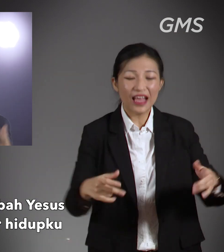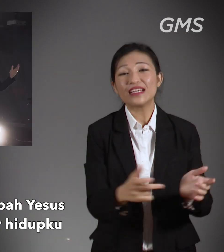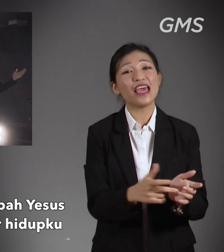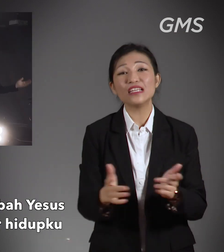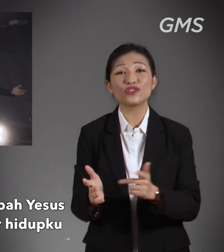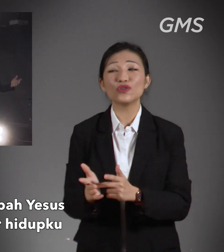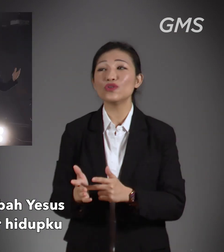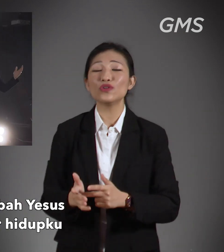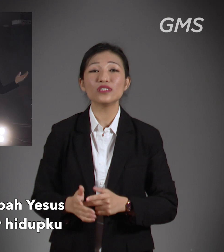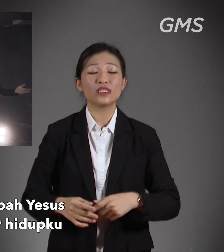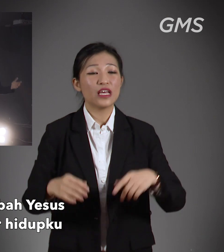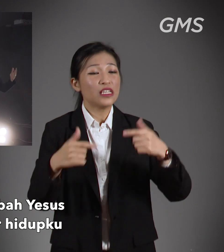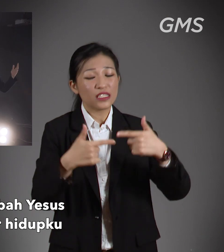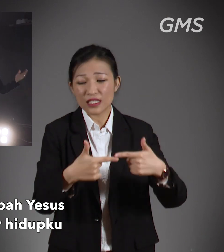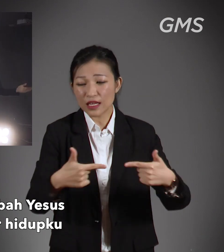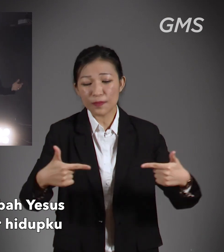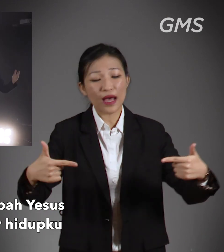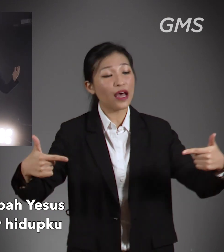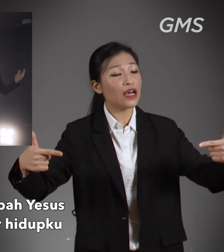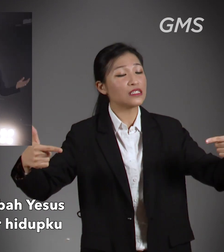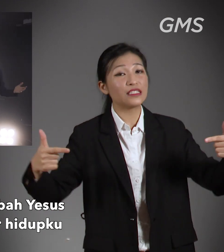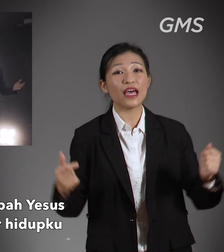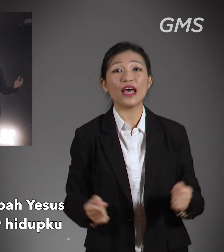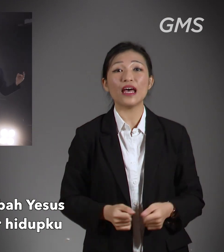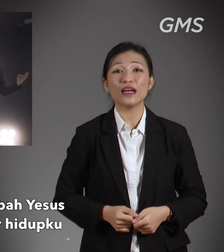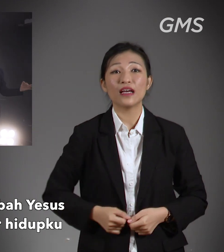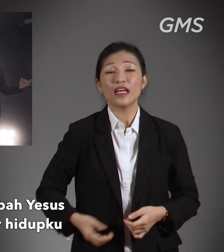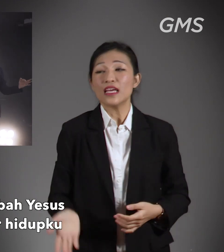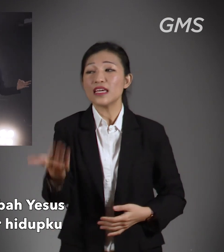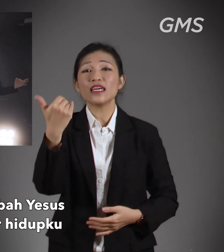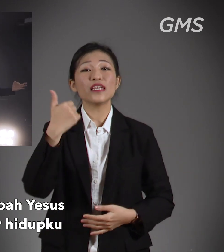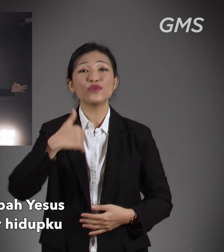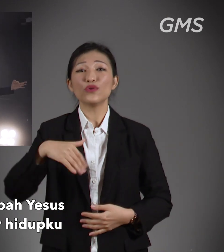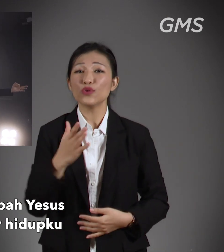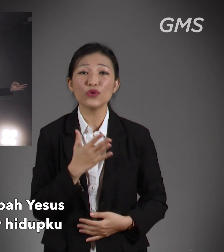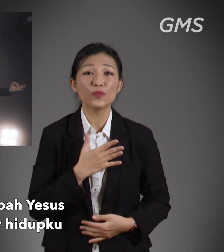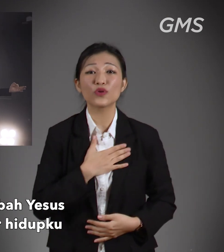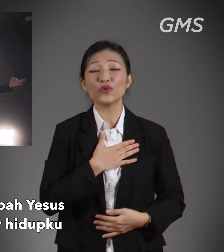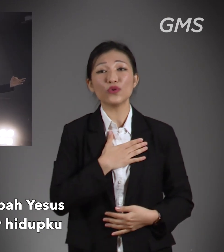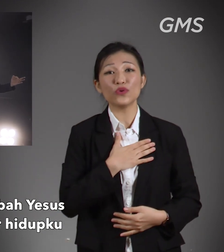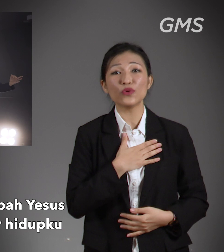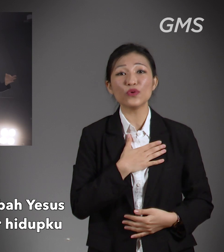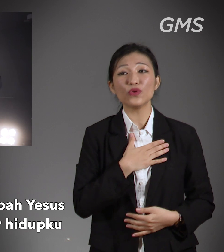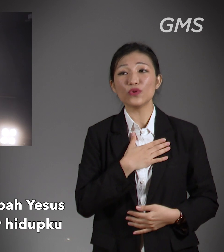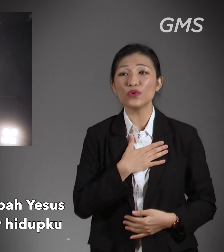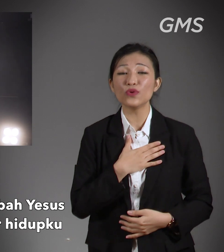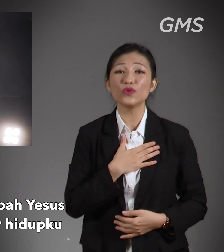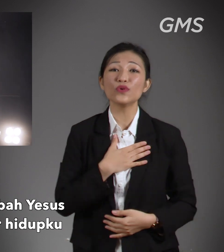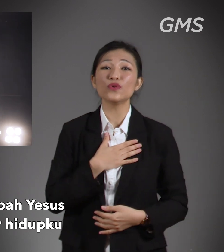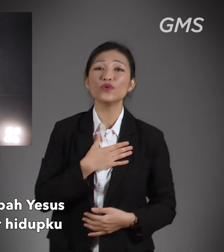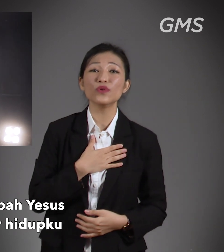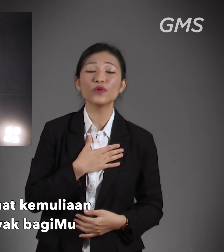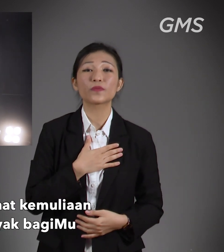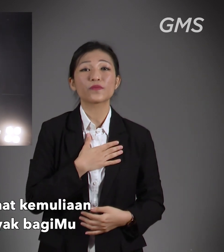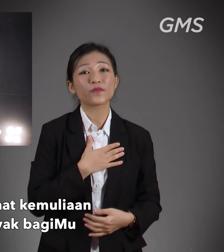sembah Yesus seumur hidupku, seumur hidupku. Segala